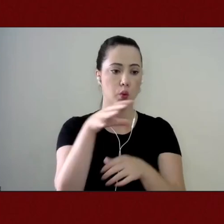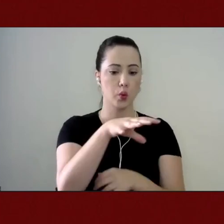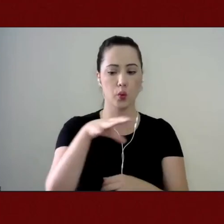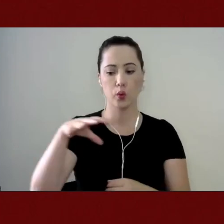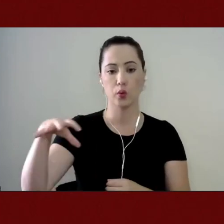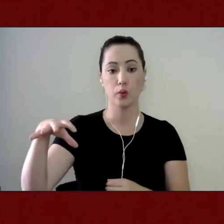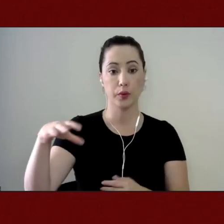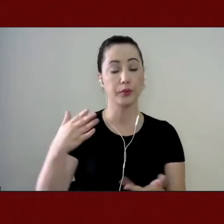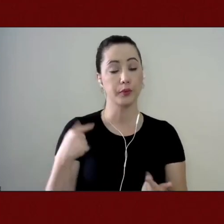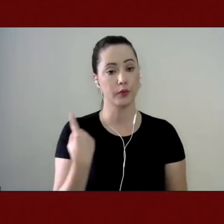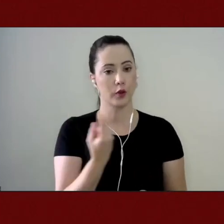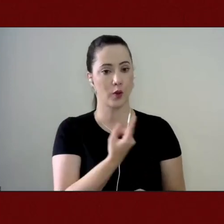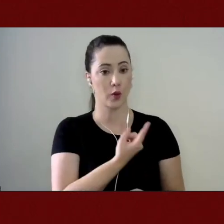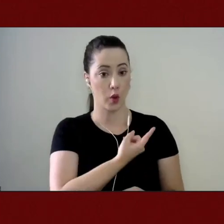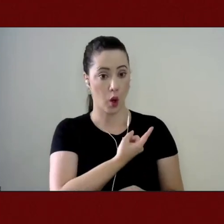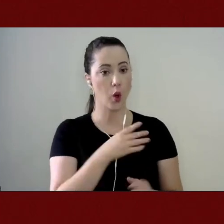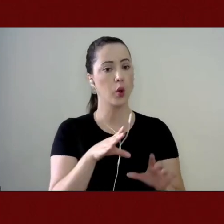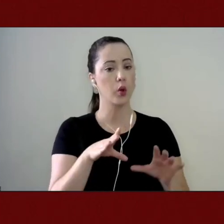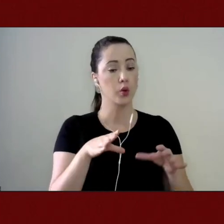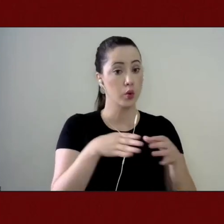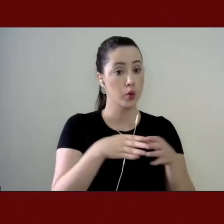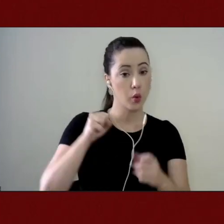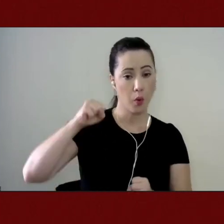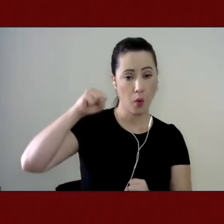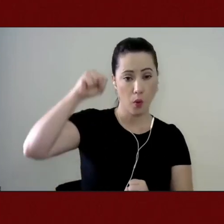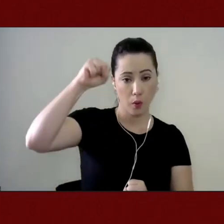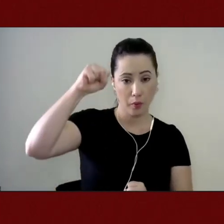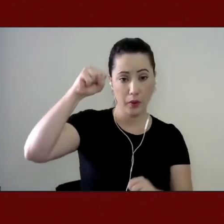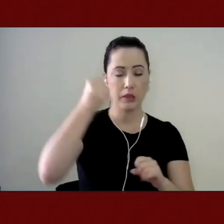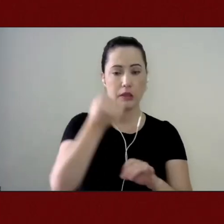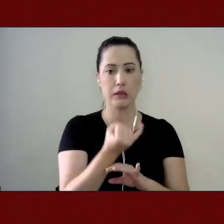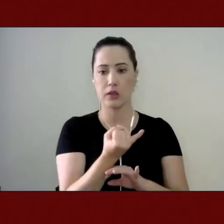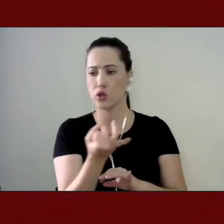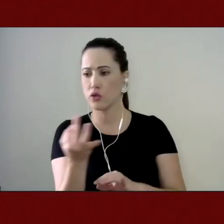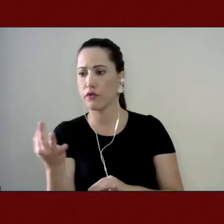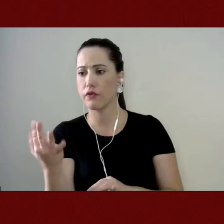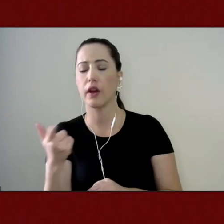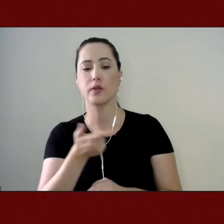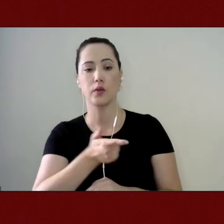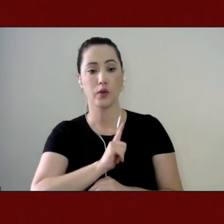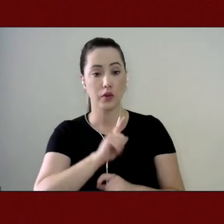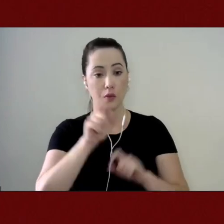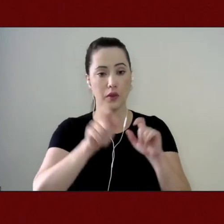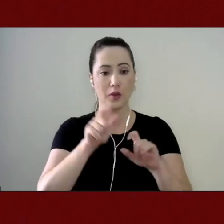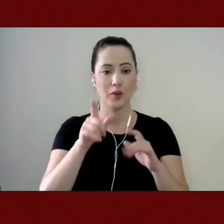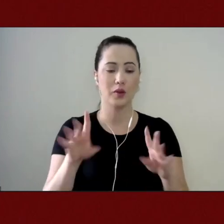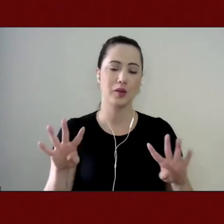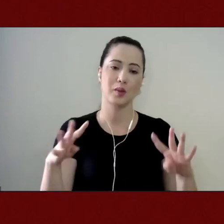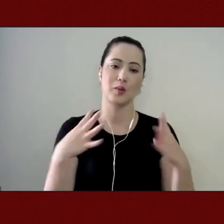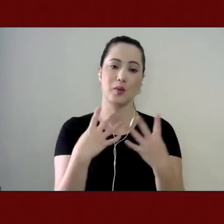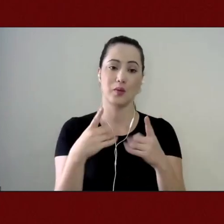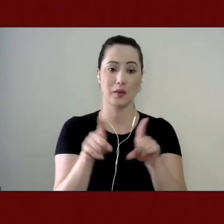nós comunistas, que ainda éramos muitos, eu sei que tem alguns aqui que ainda estão nos assistindo,